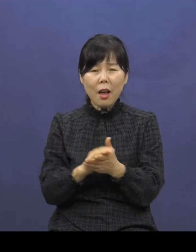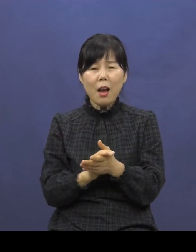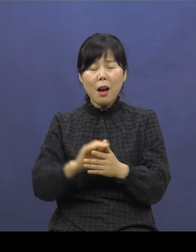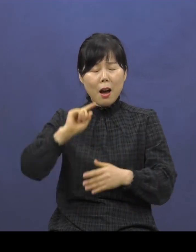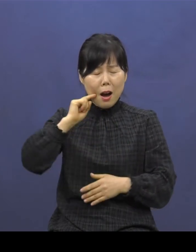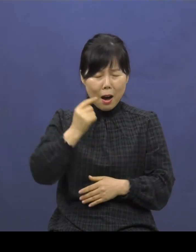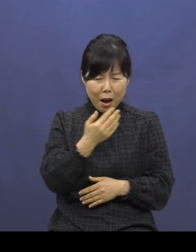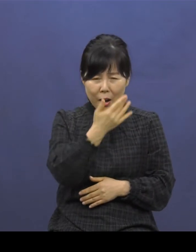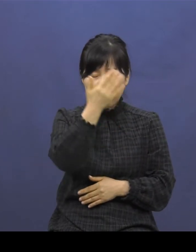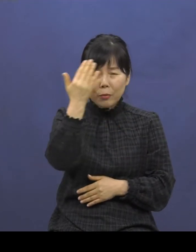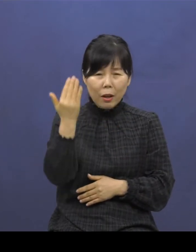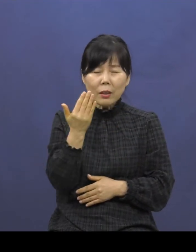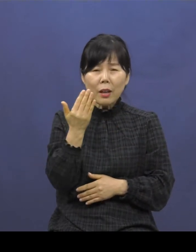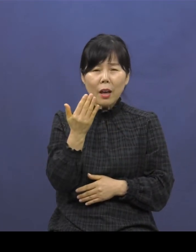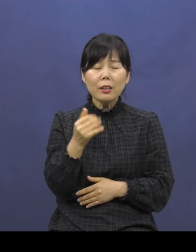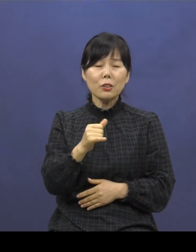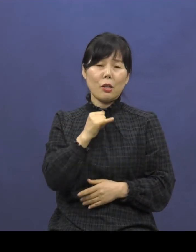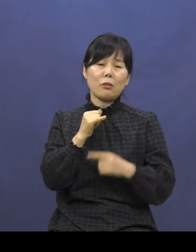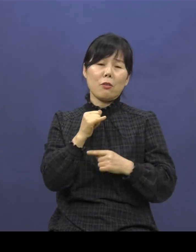미화하고 있다는 거예요.